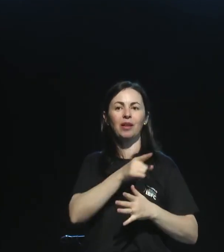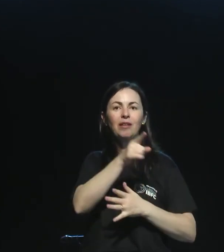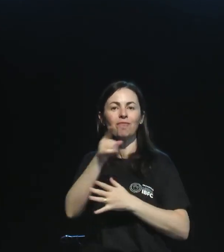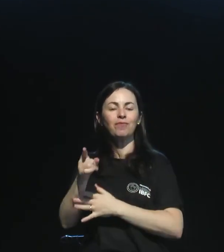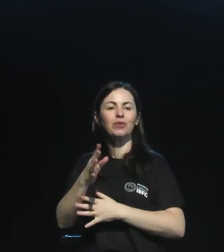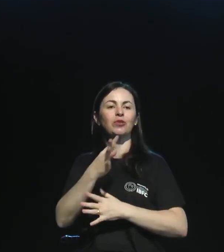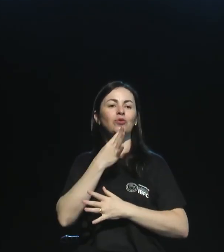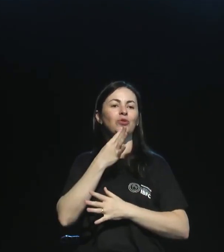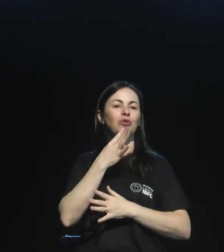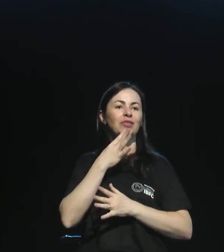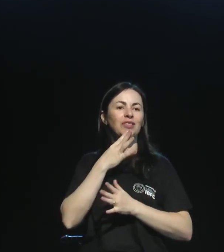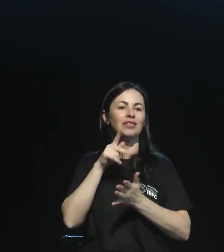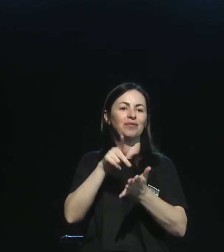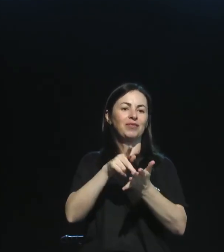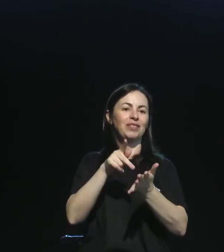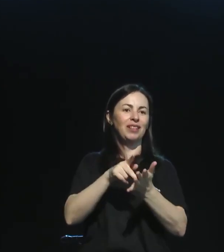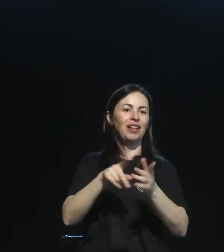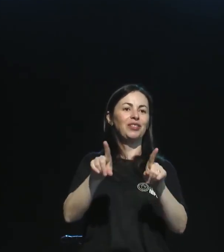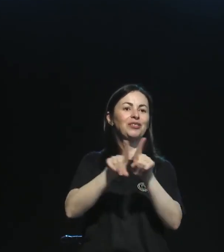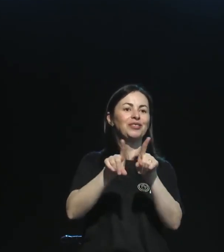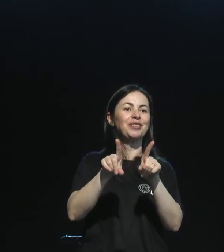verdade vos libertará.